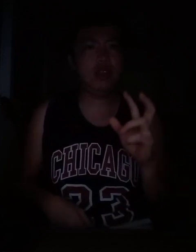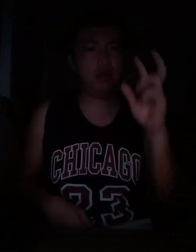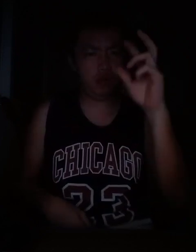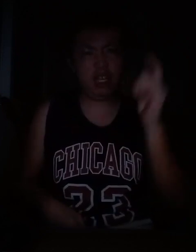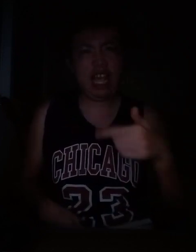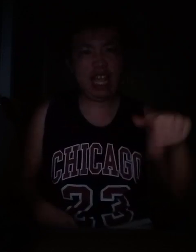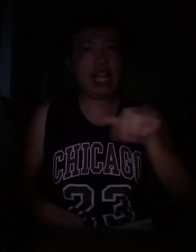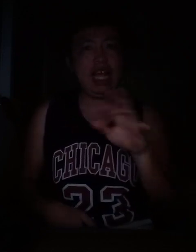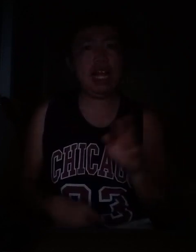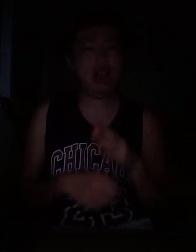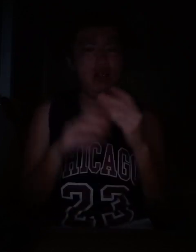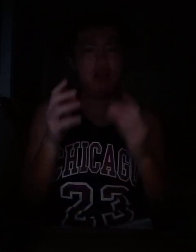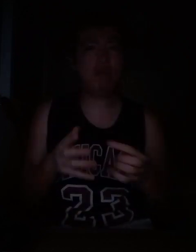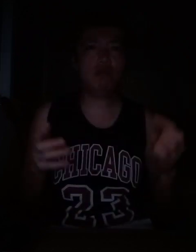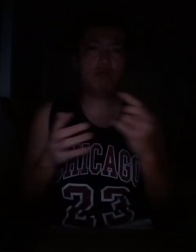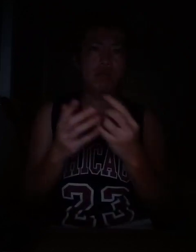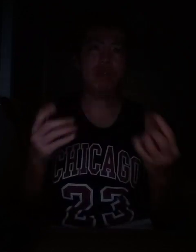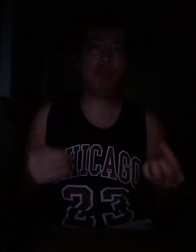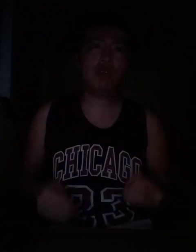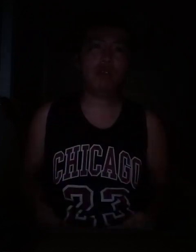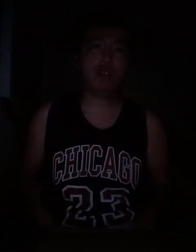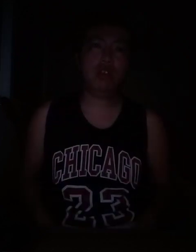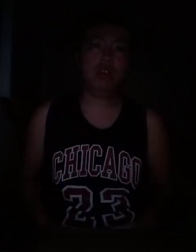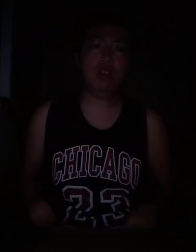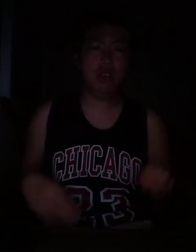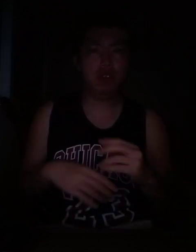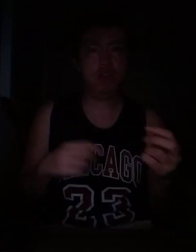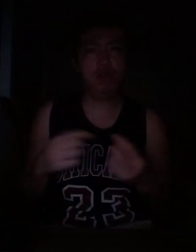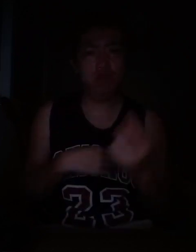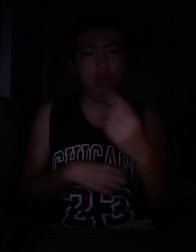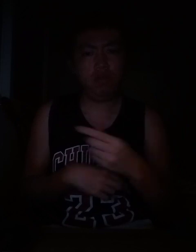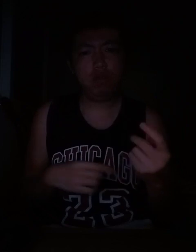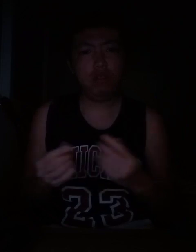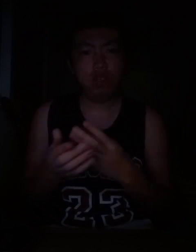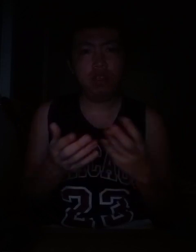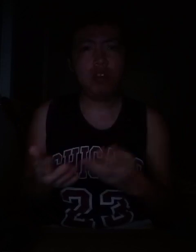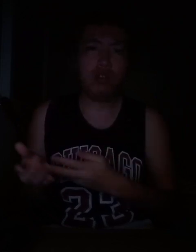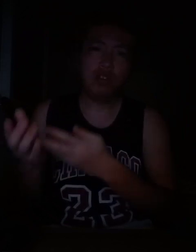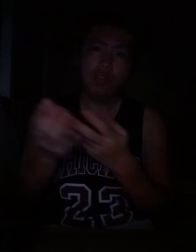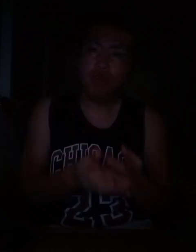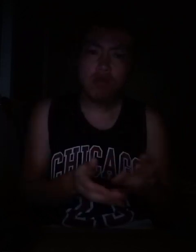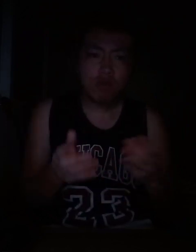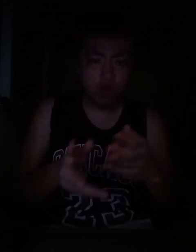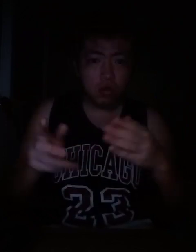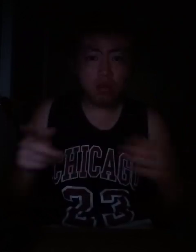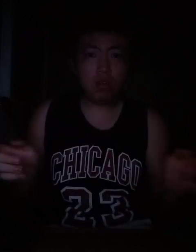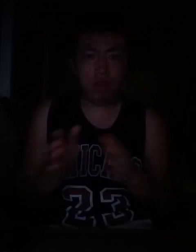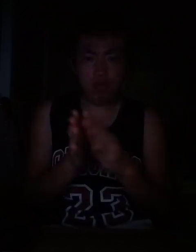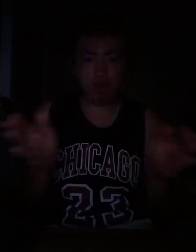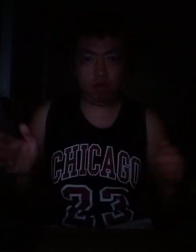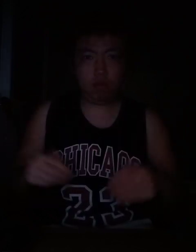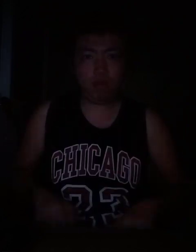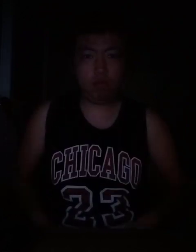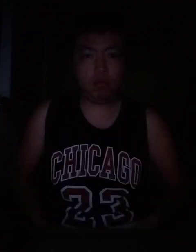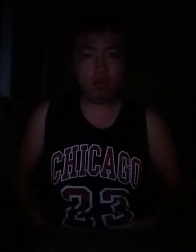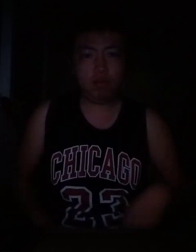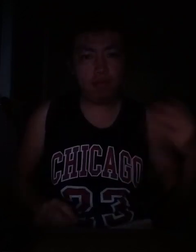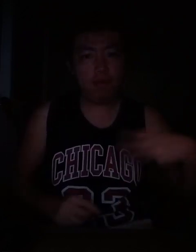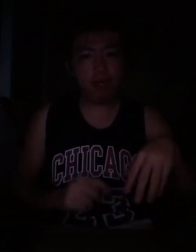때 범람했던 냉천인데 하천의 통수단면을 넓히는 준설 작업이 오늘도 진행 중입니다. 포항시는